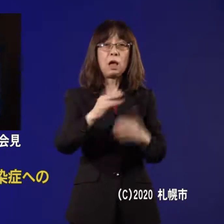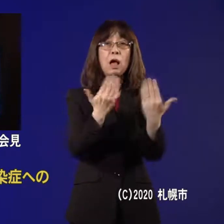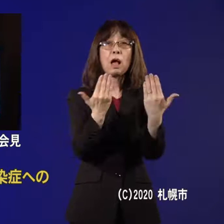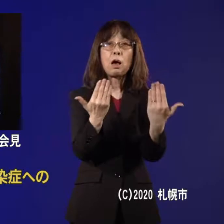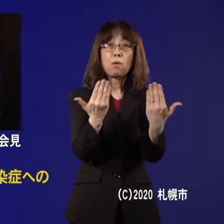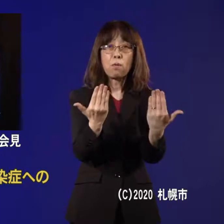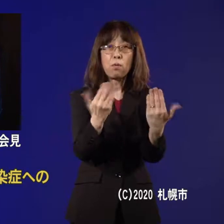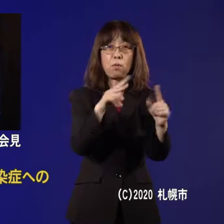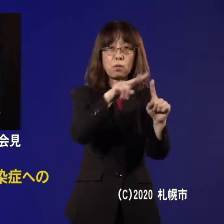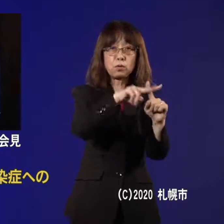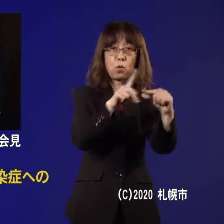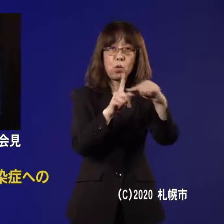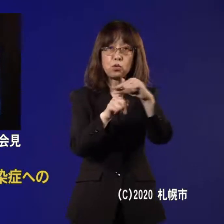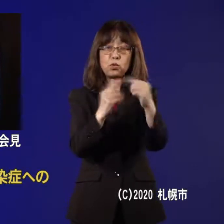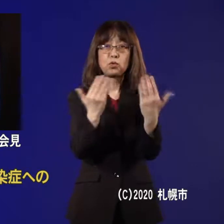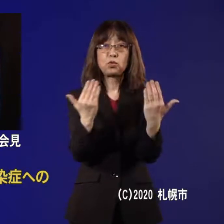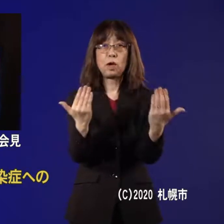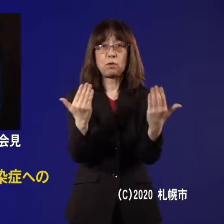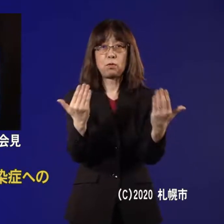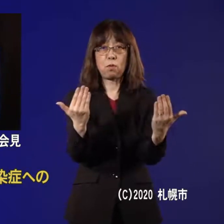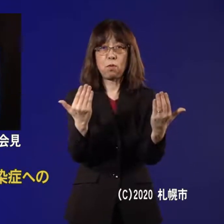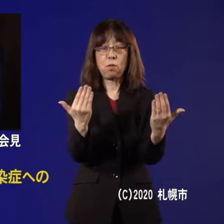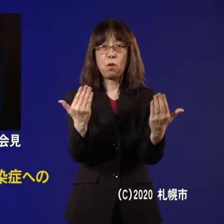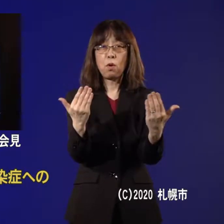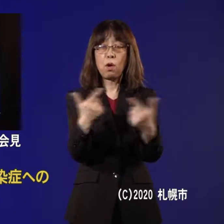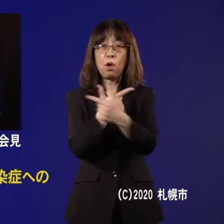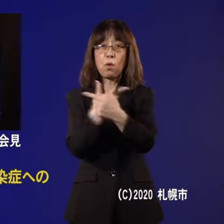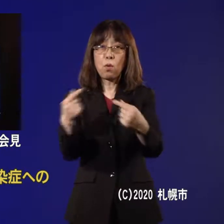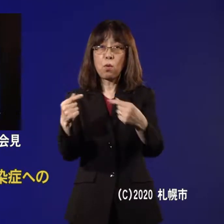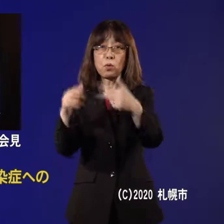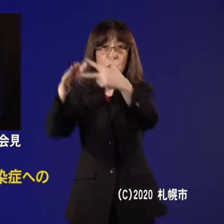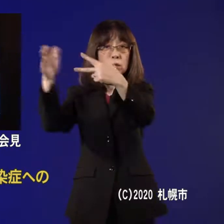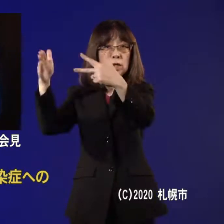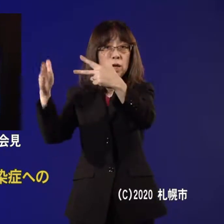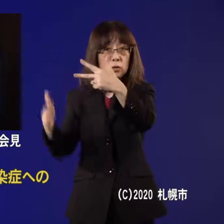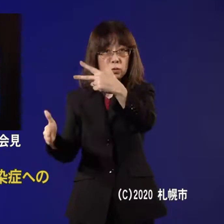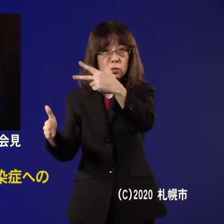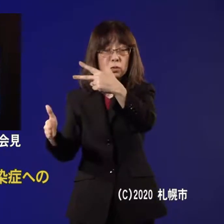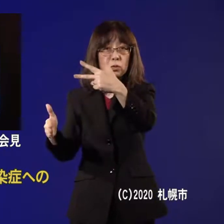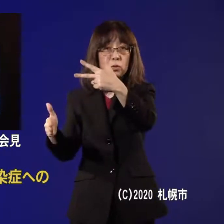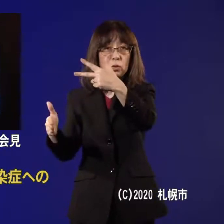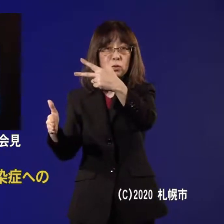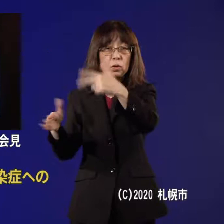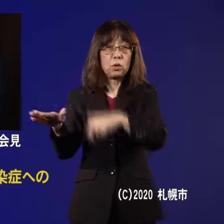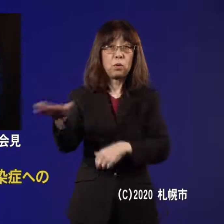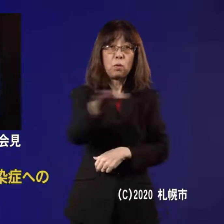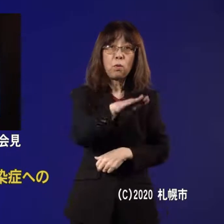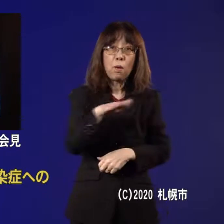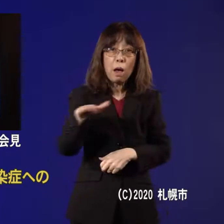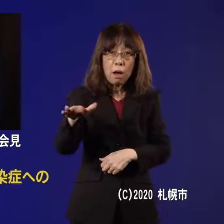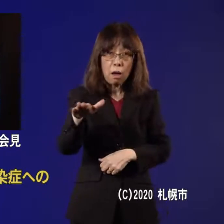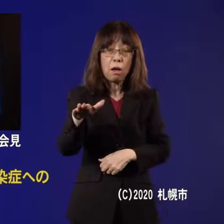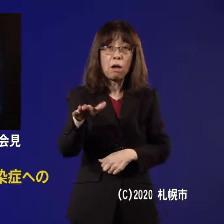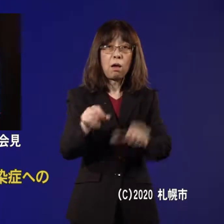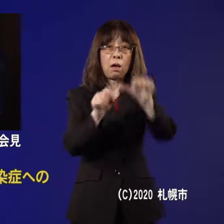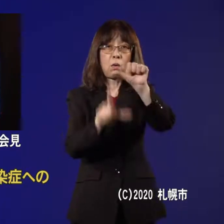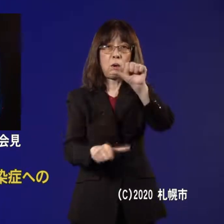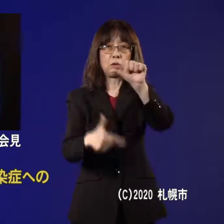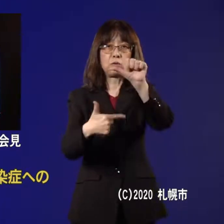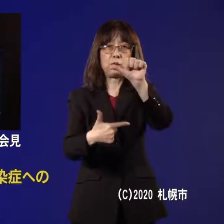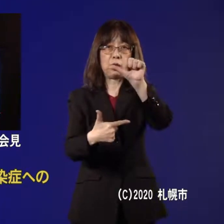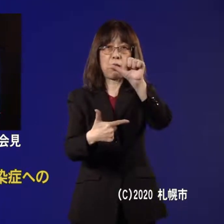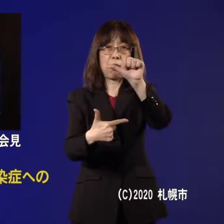学校等、それから公共施設のこういったことについては、5月6日まで、近隣